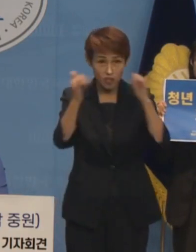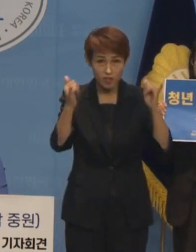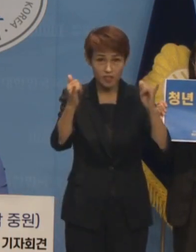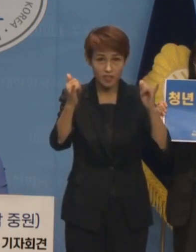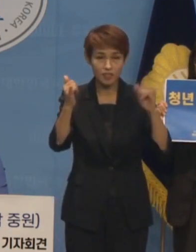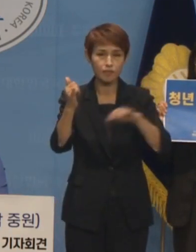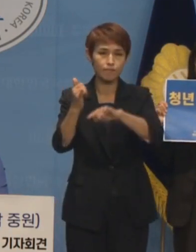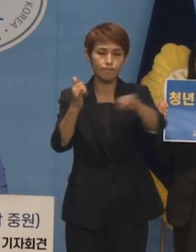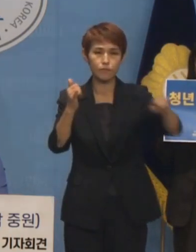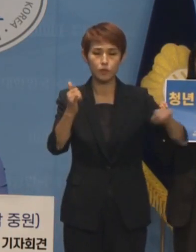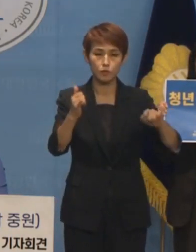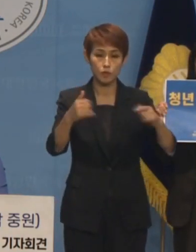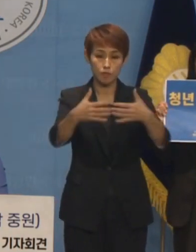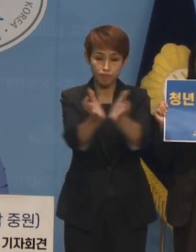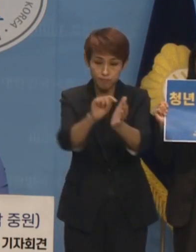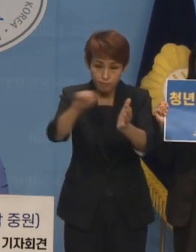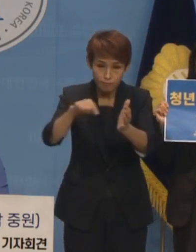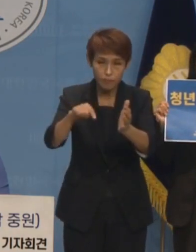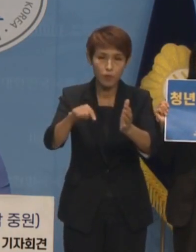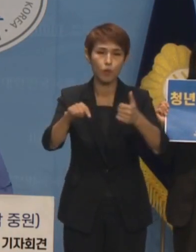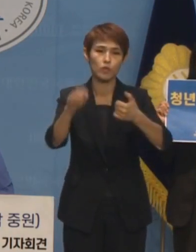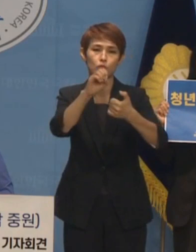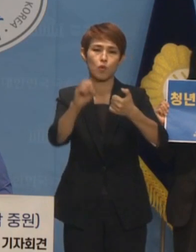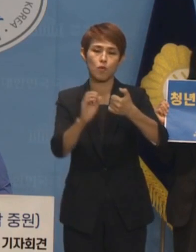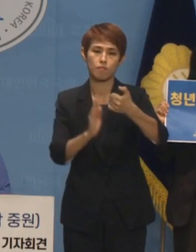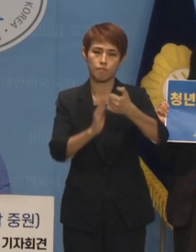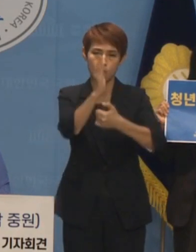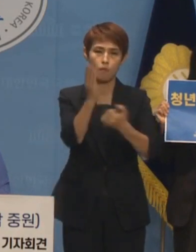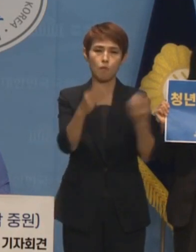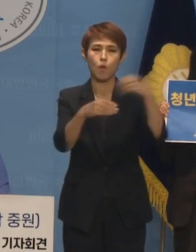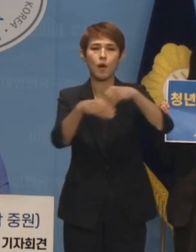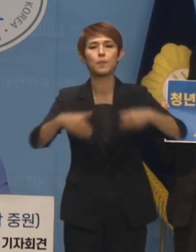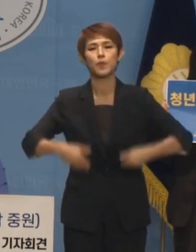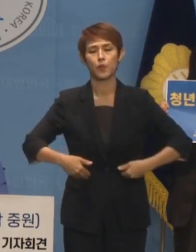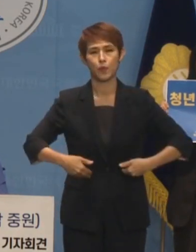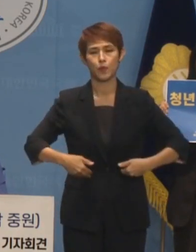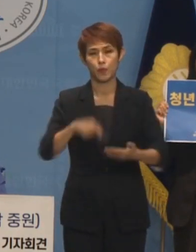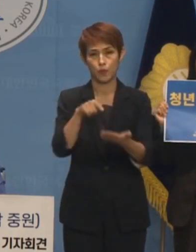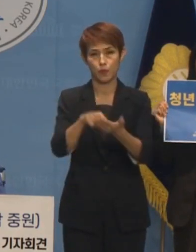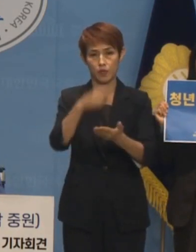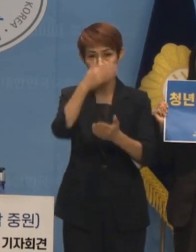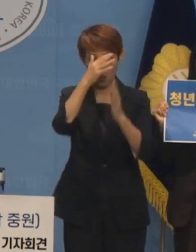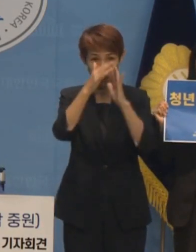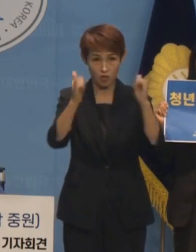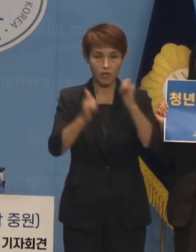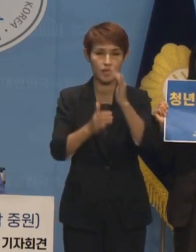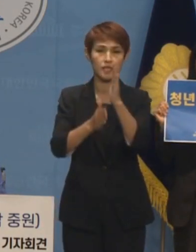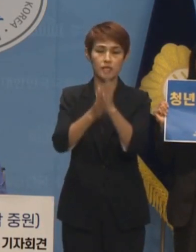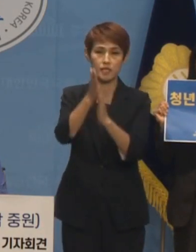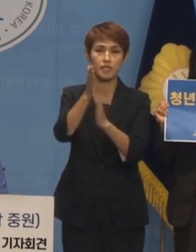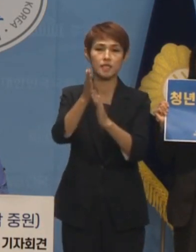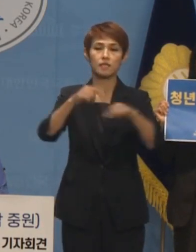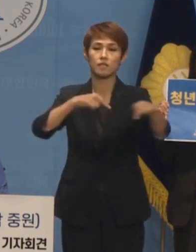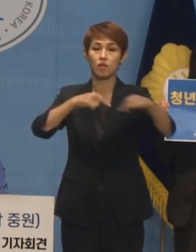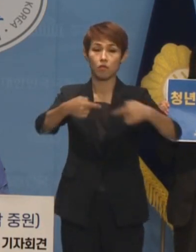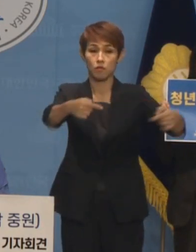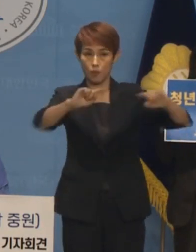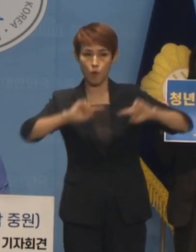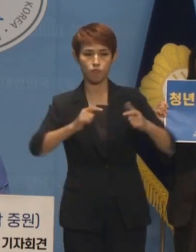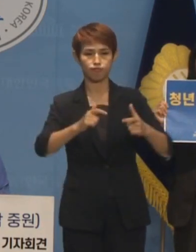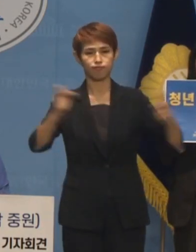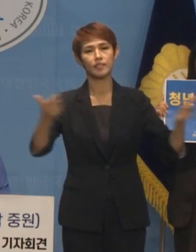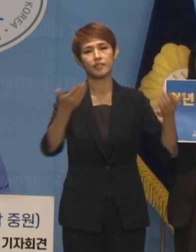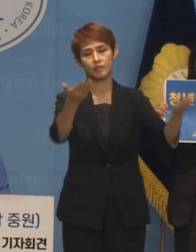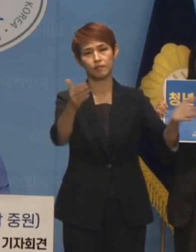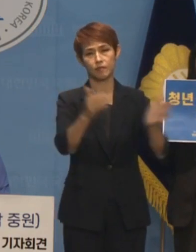구성원의 과반수를 포함하여야 한다는 명확한 근거를 통해 청년의 시정 참여를 확대해왔습니다. 따라서